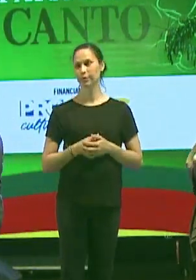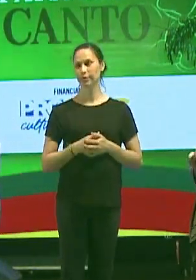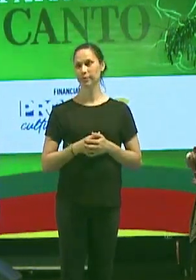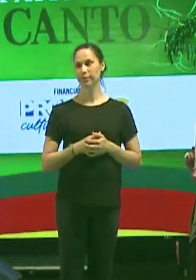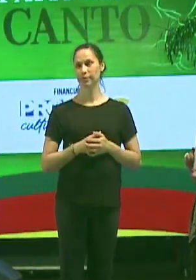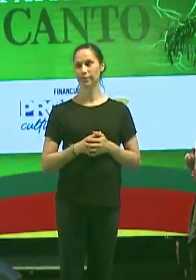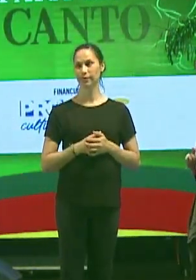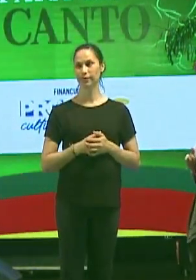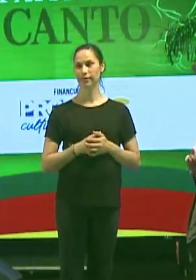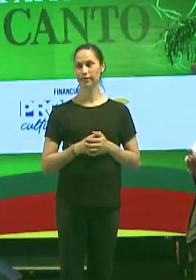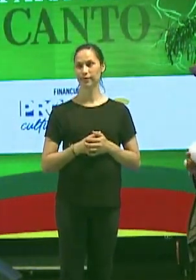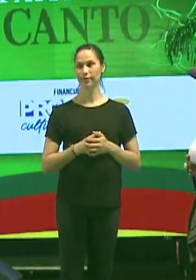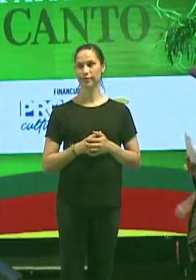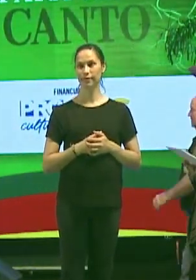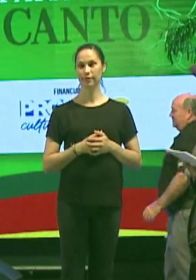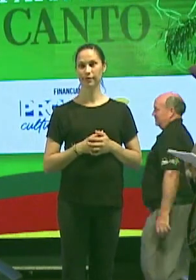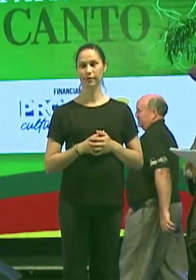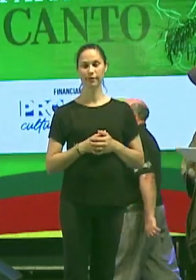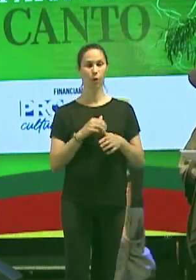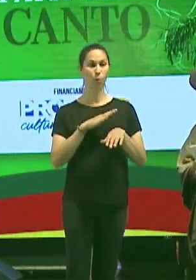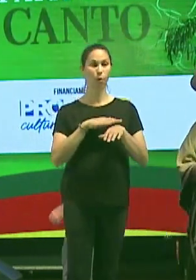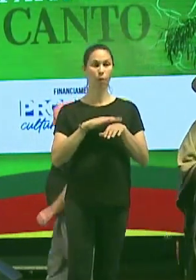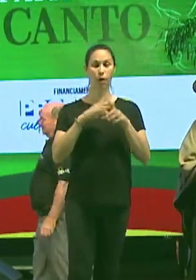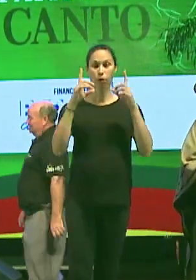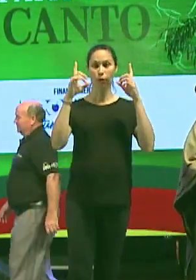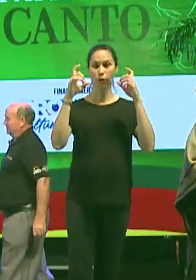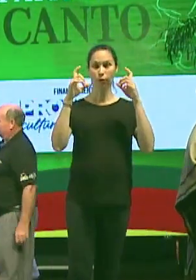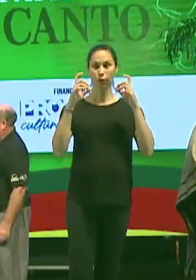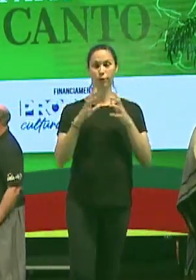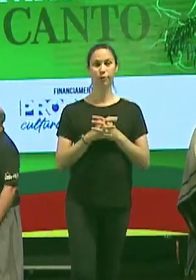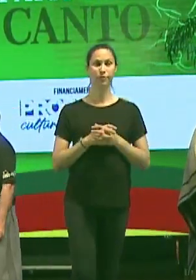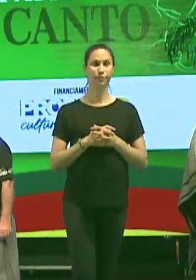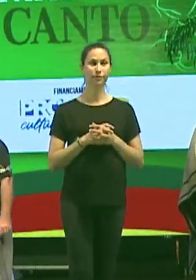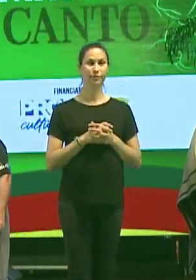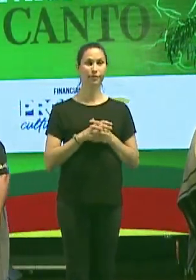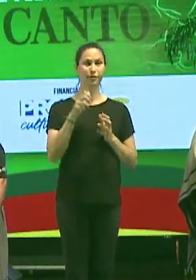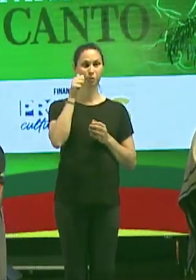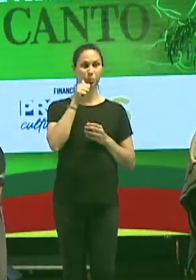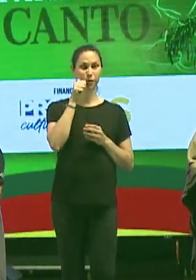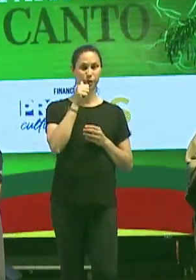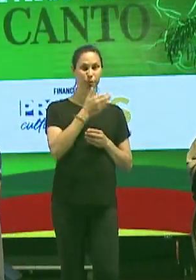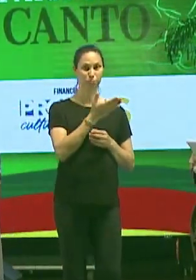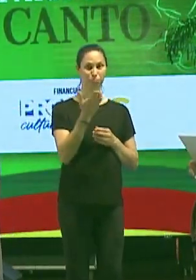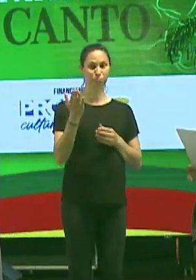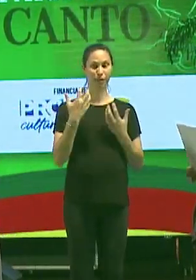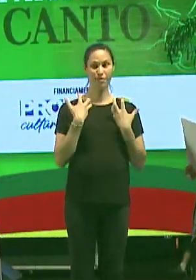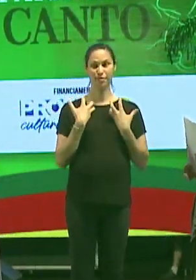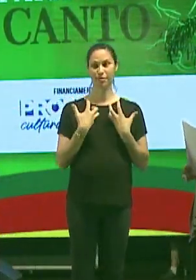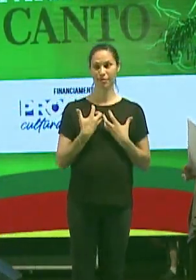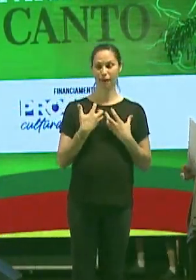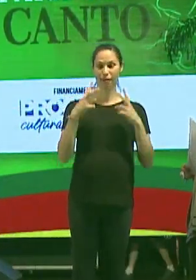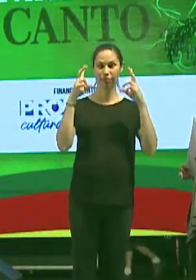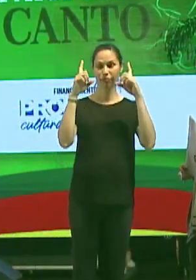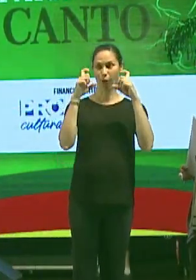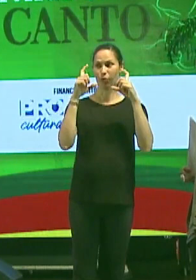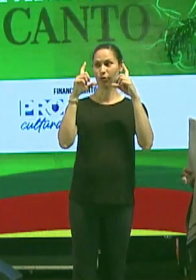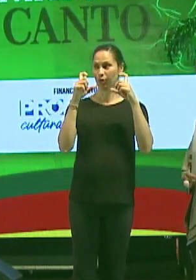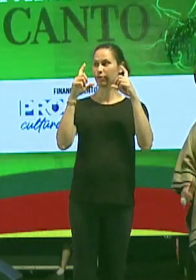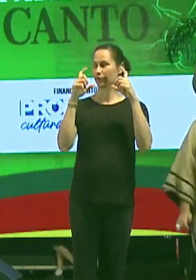momento para a foto. Essas gurias vão cansar de tirar foto, né, tia? Vão cansar, hein, de subir e descer a escadinha. Olha